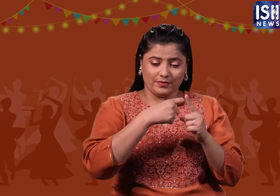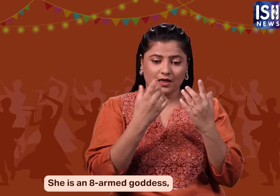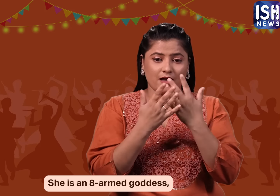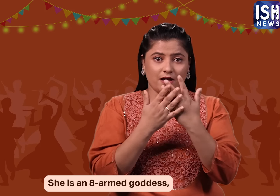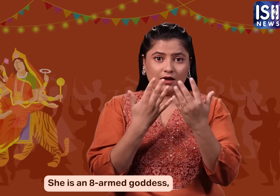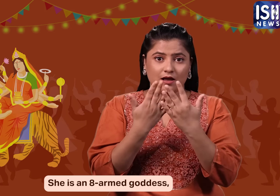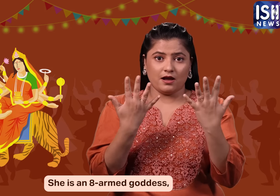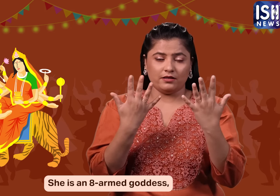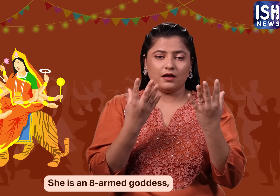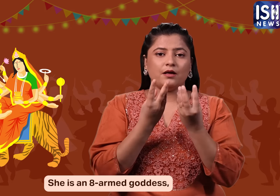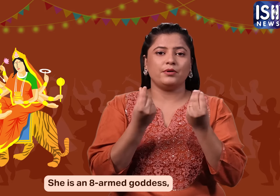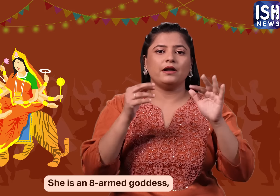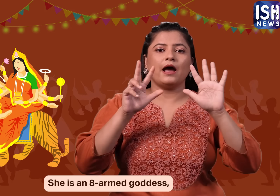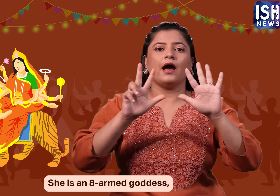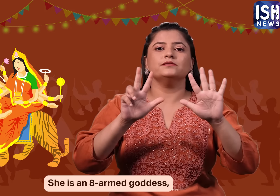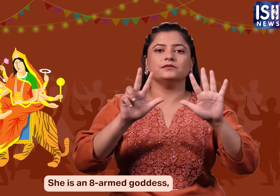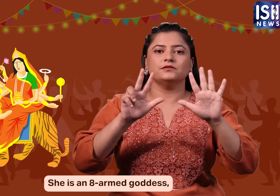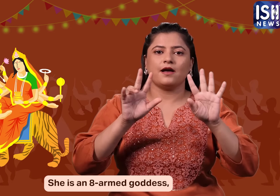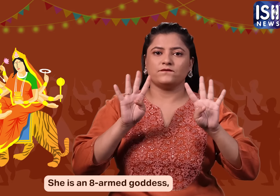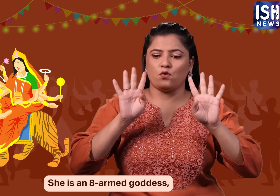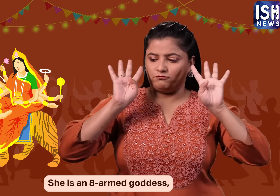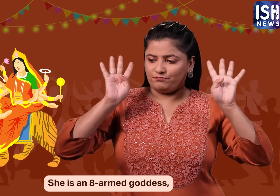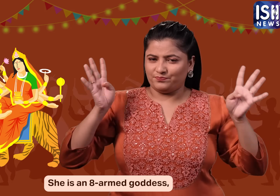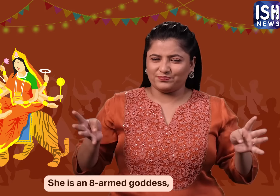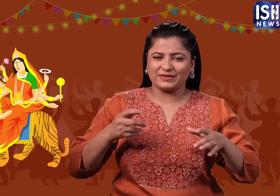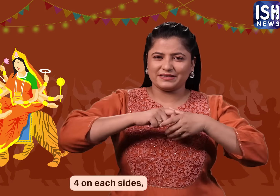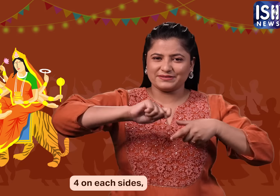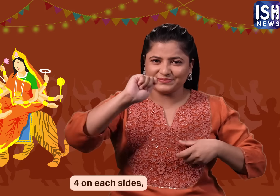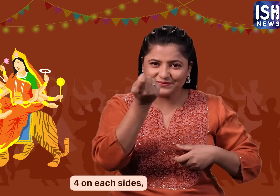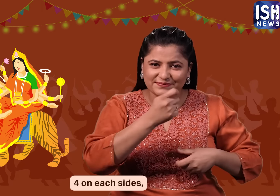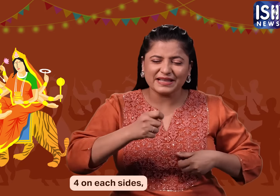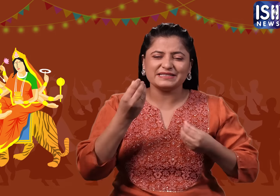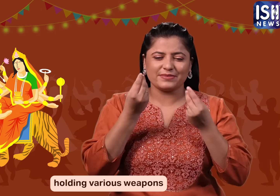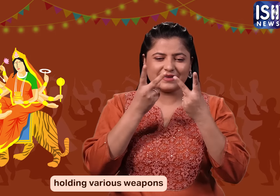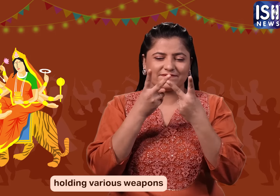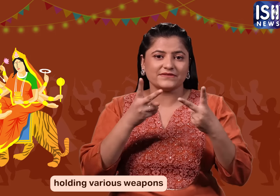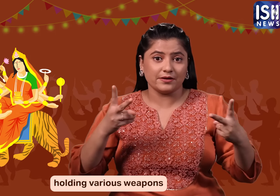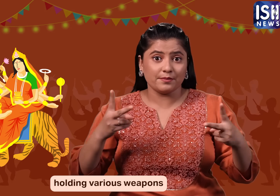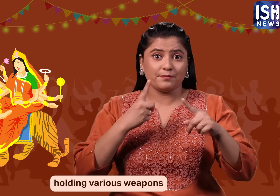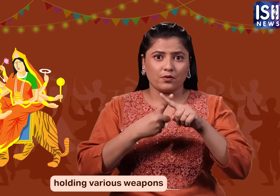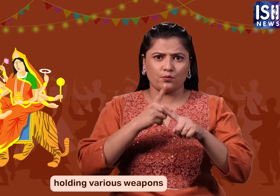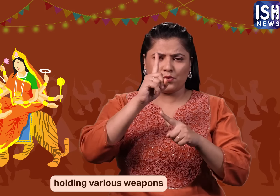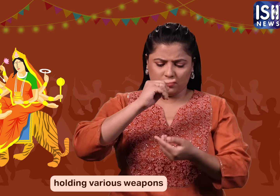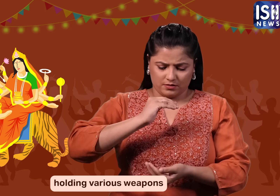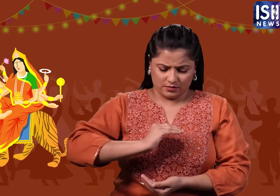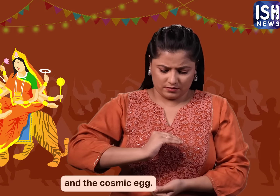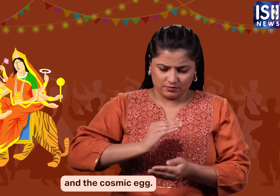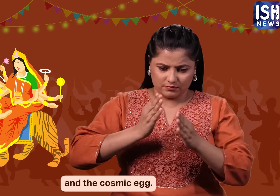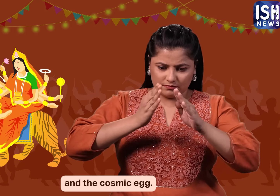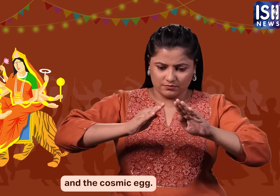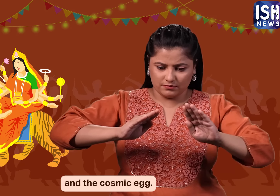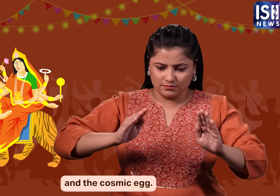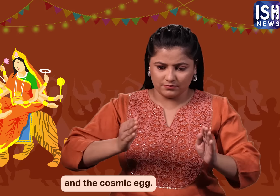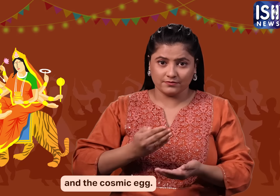वह 8 भुजाओं वाली देवी है। दोनों तरफ 4 भुजाएं विभिन्न हथियार और